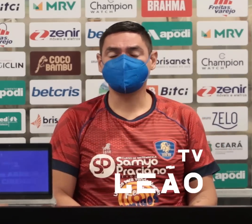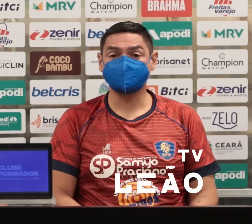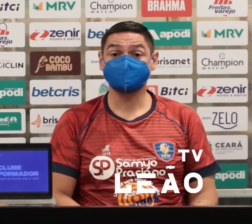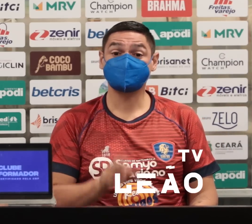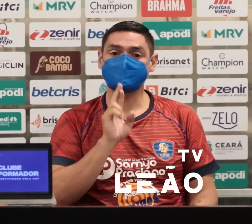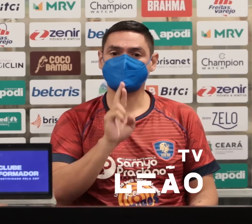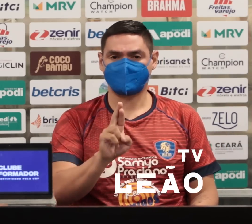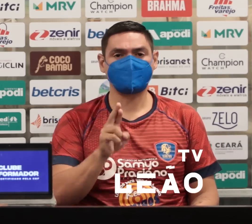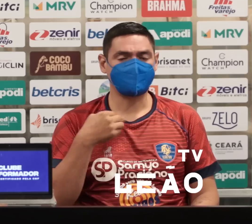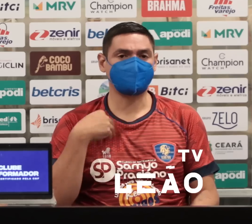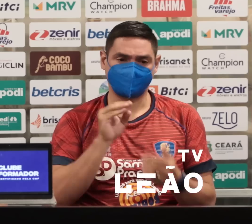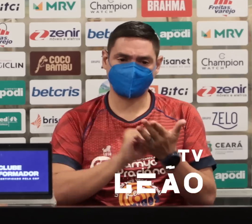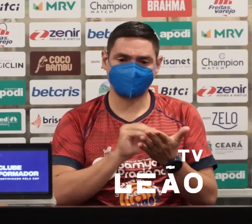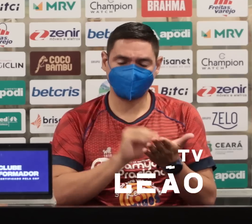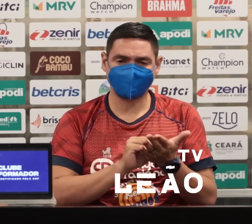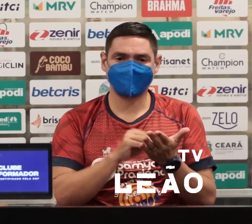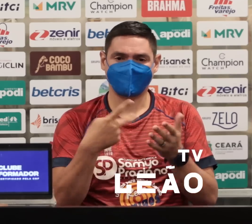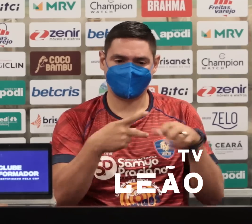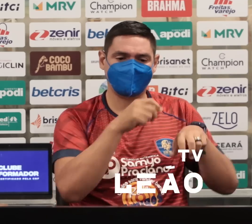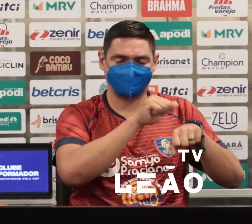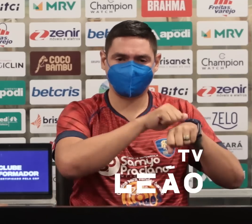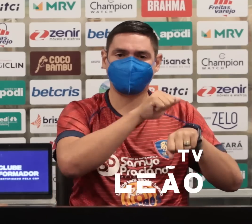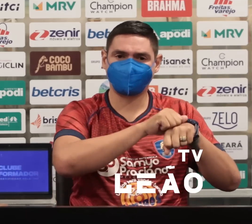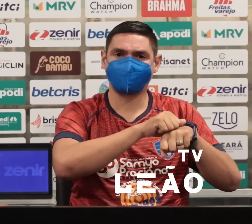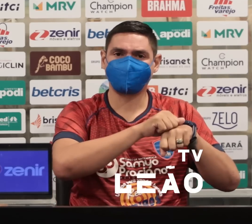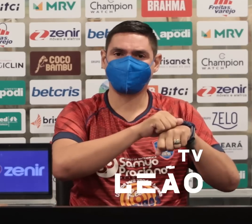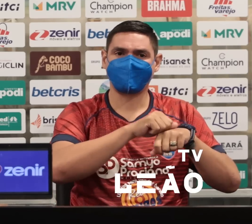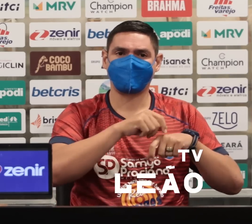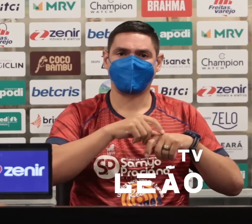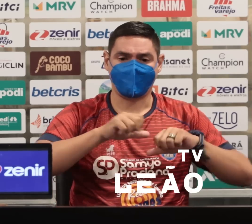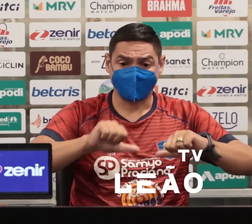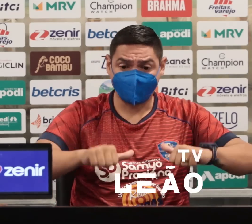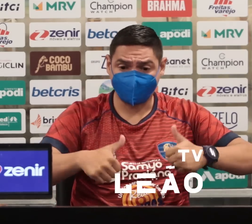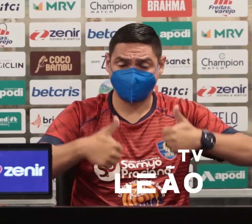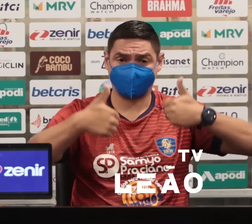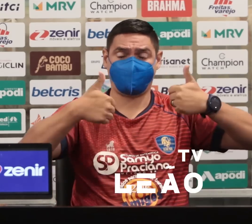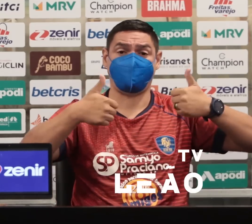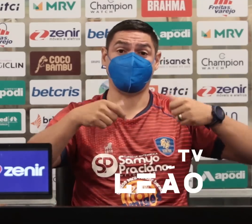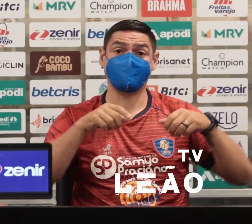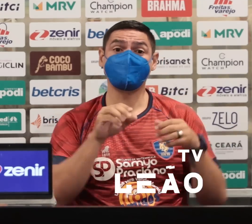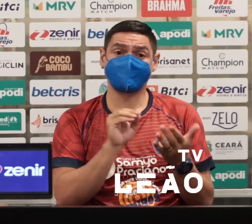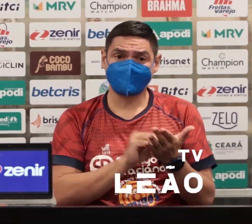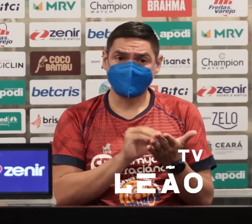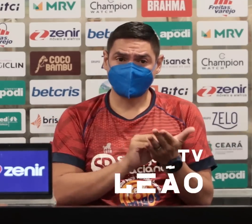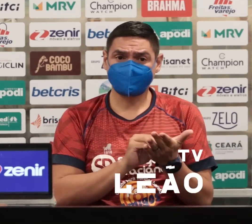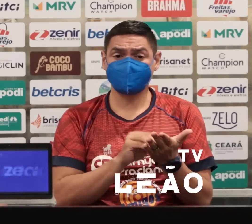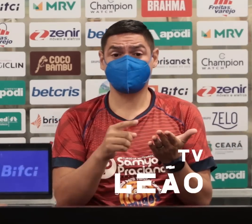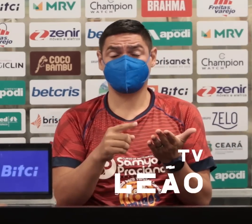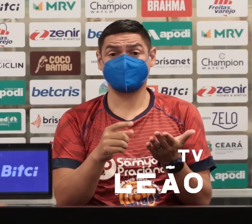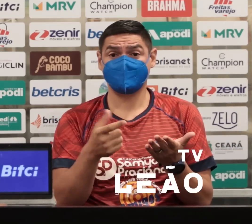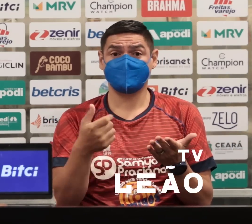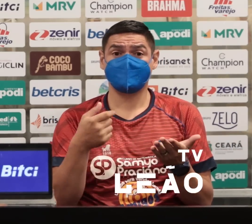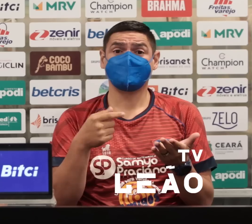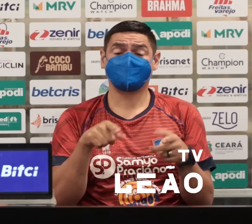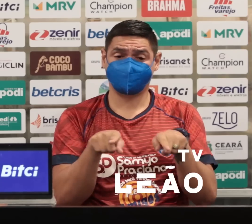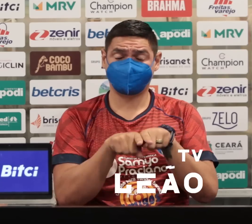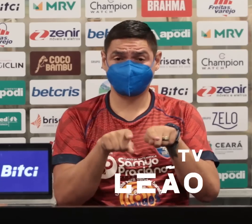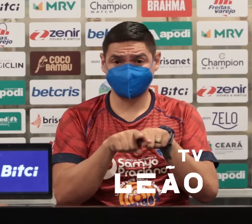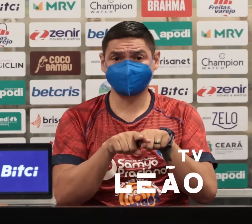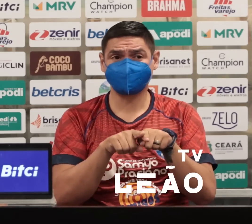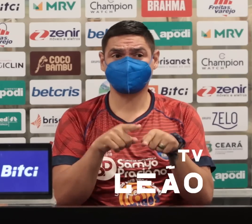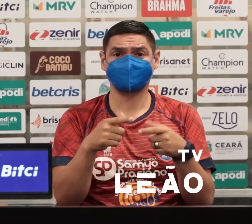producción nosa. Creo que en metros o finales de campo no